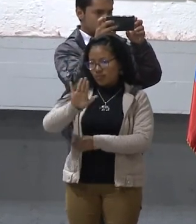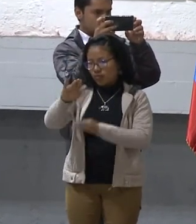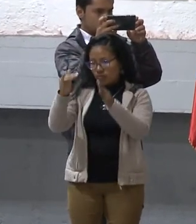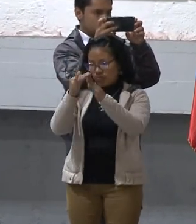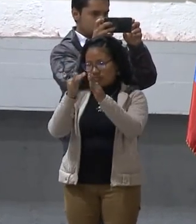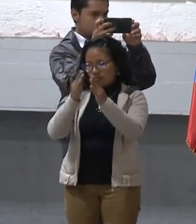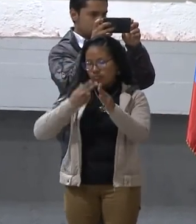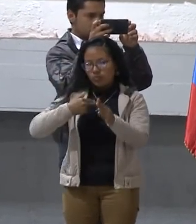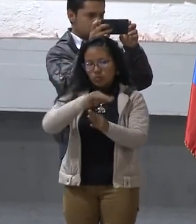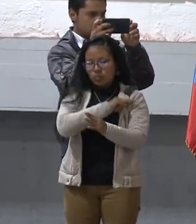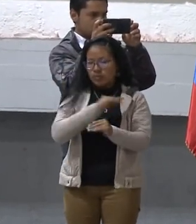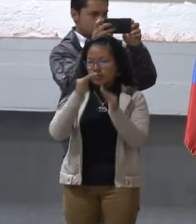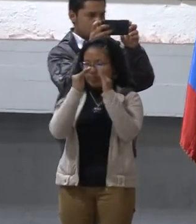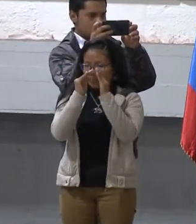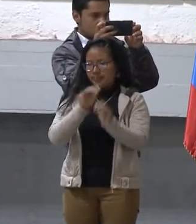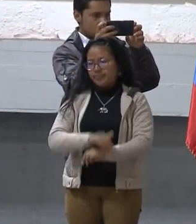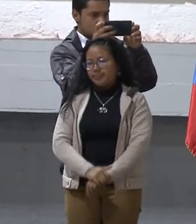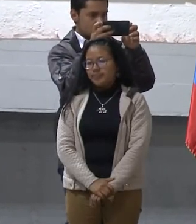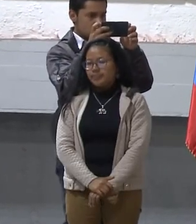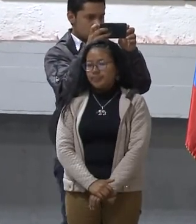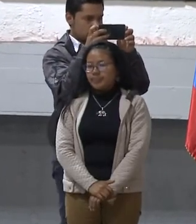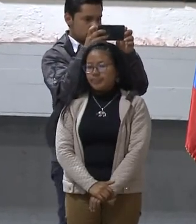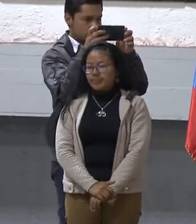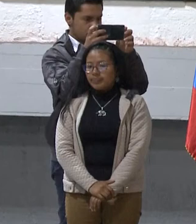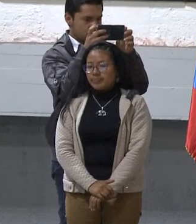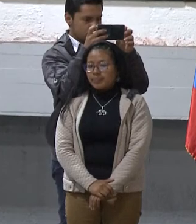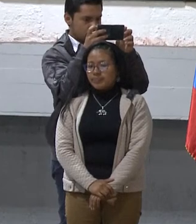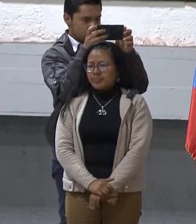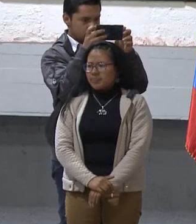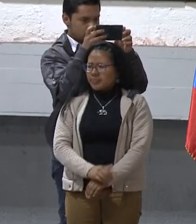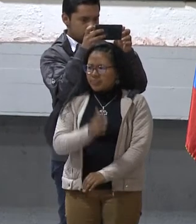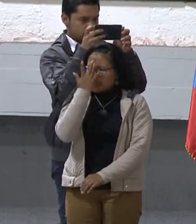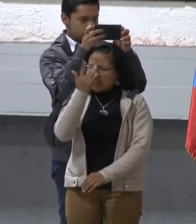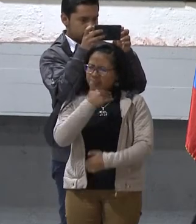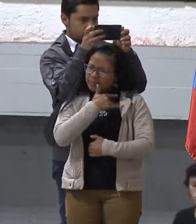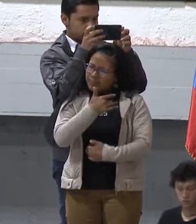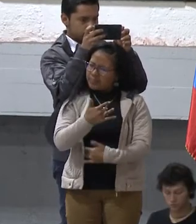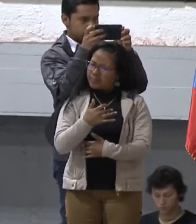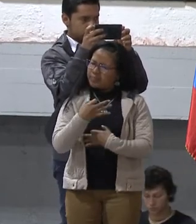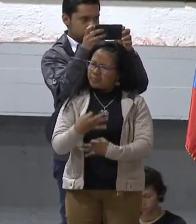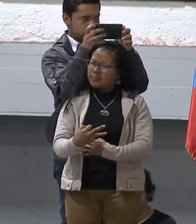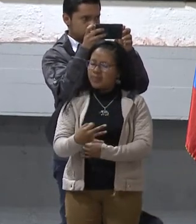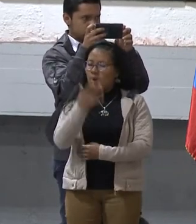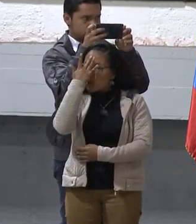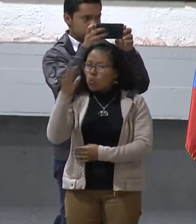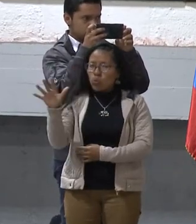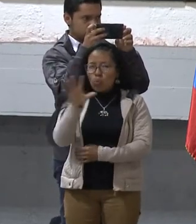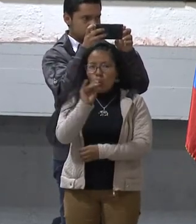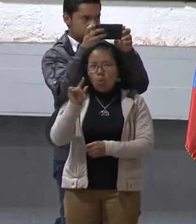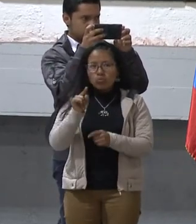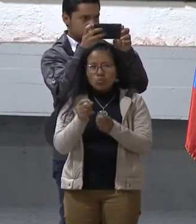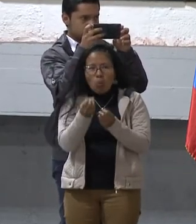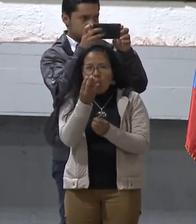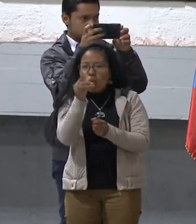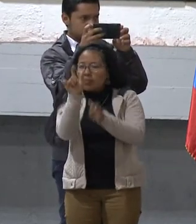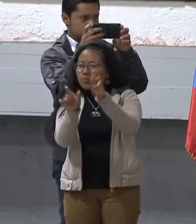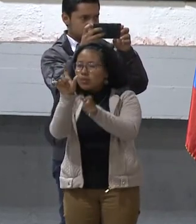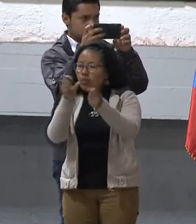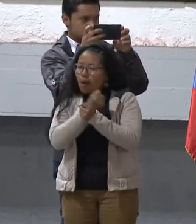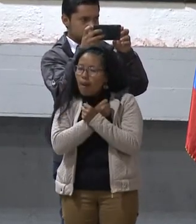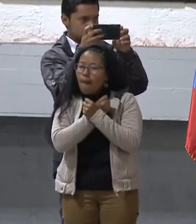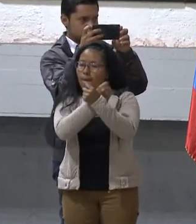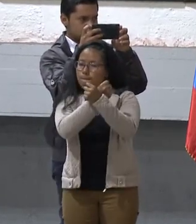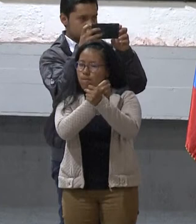casa y es un gran honor porque cuántos de ustedes no aman esta universidad cuántos de ustedes